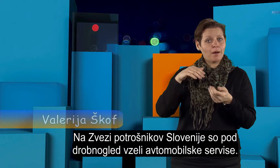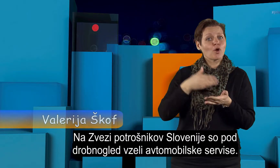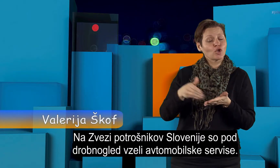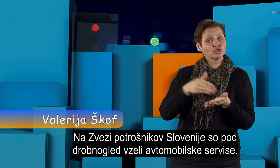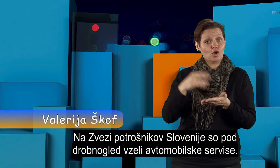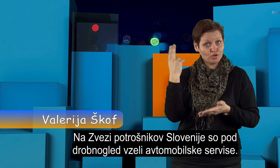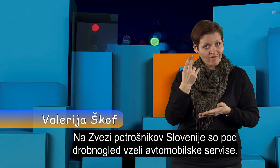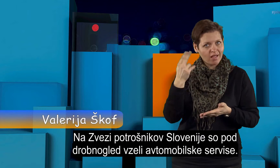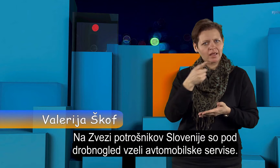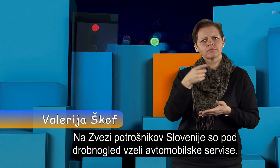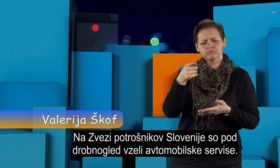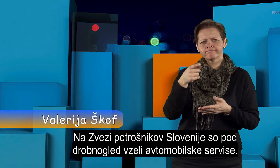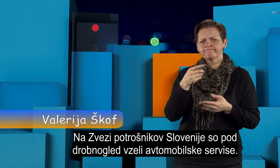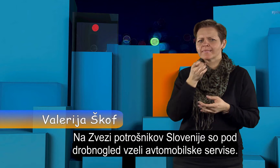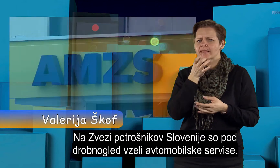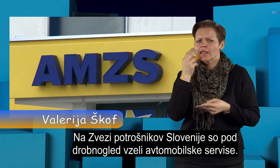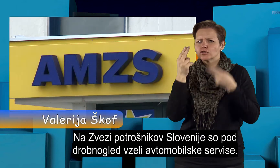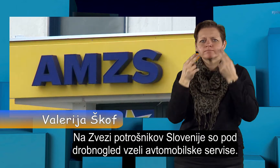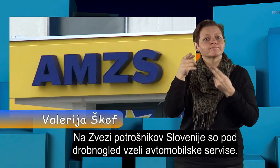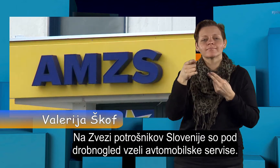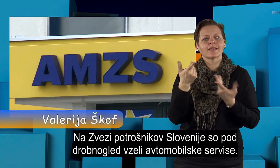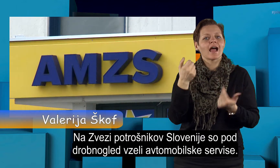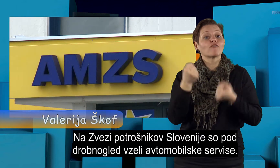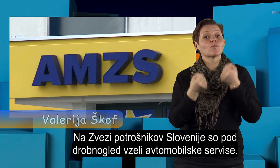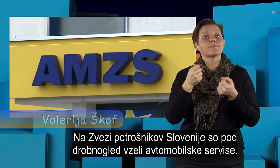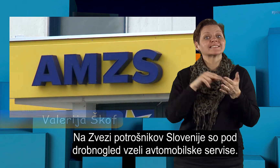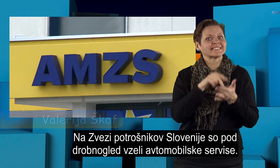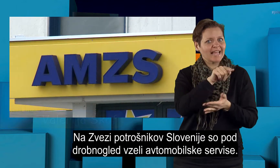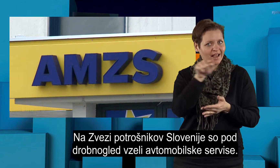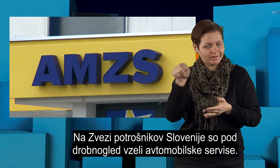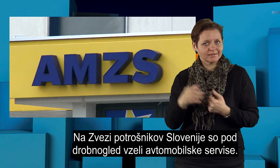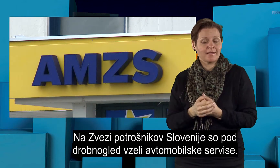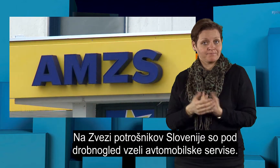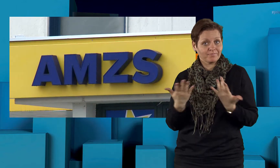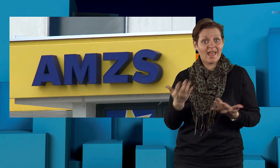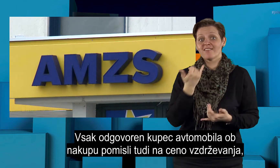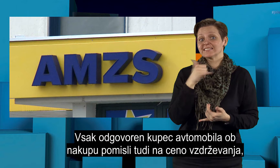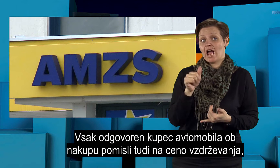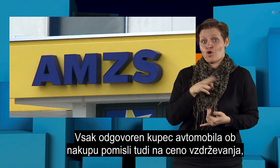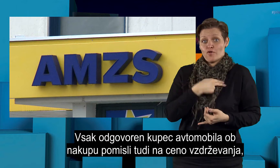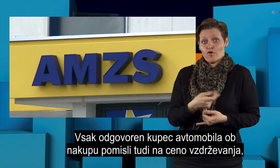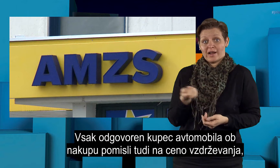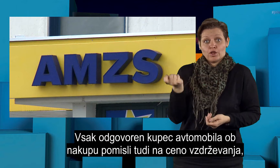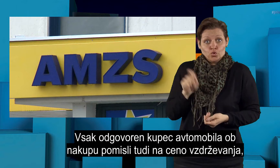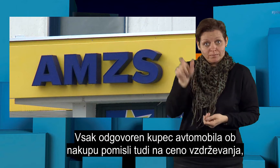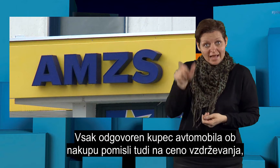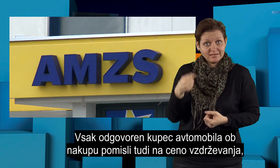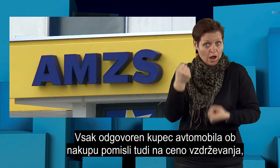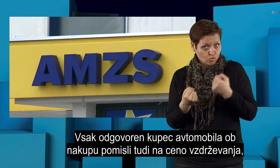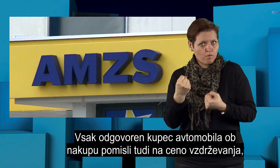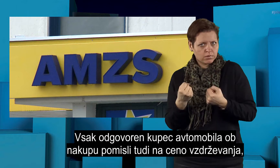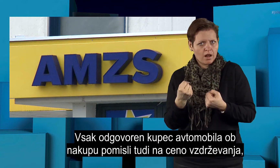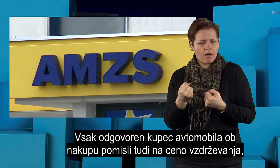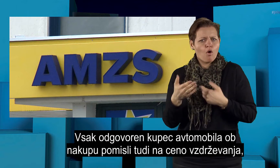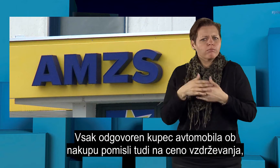Na Zvezi potrošnikov Slovenije so pod drobnogled vzeli avtomobilske servise. Vsak odgovoren kupec